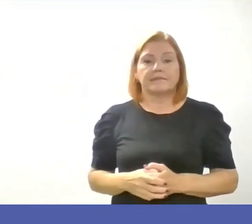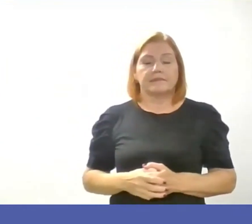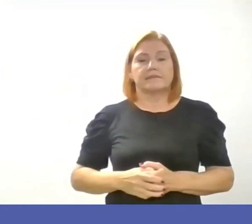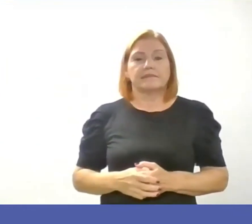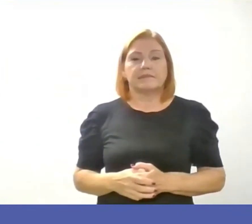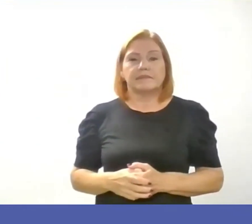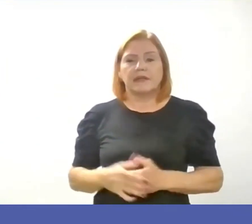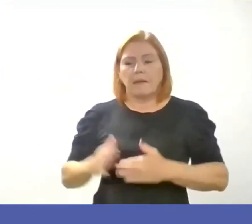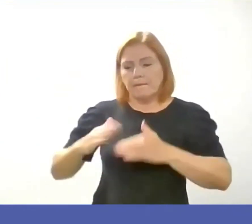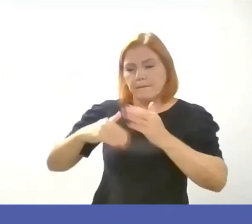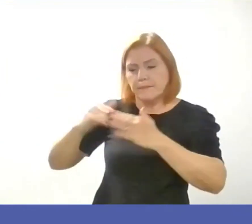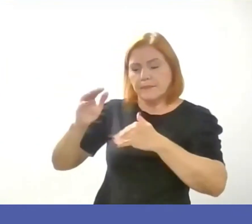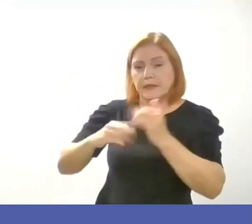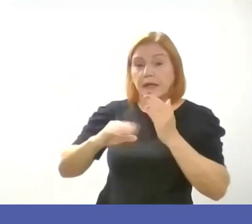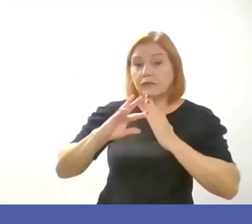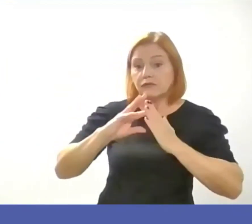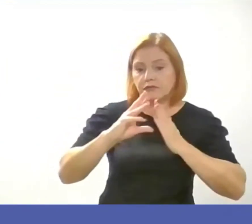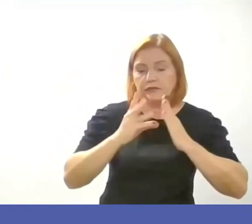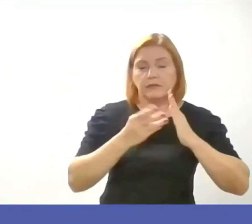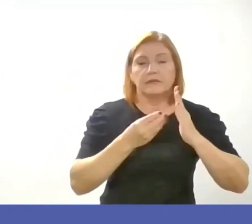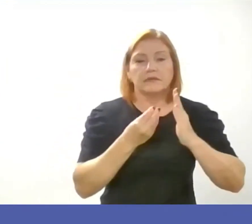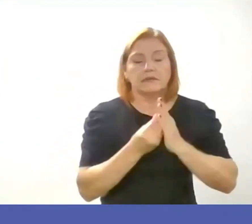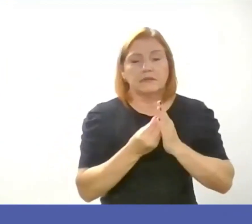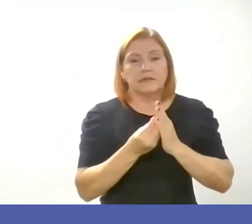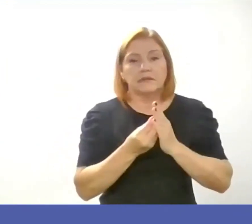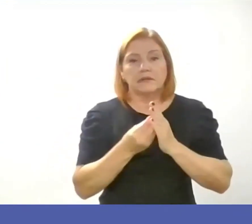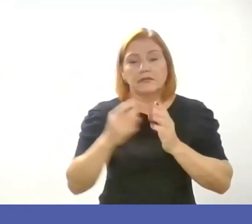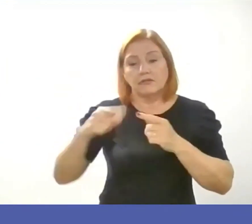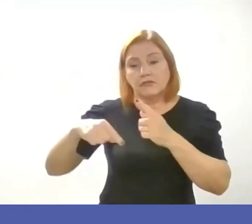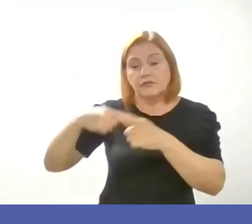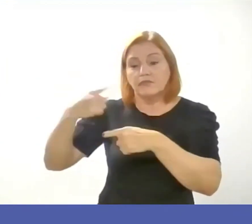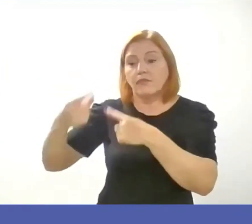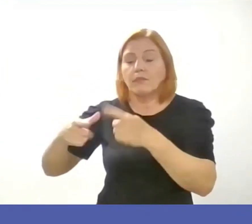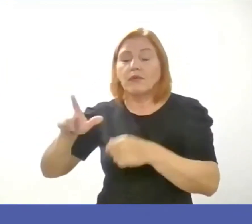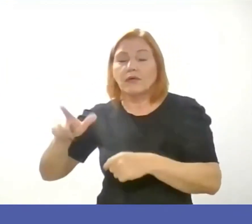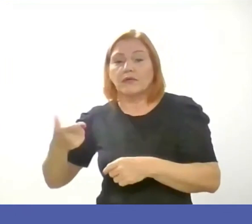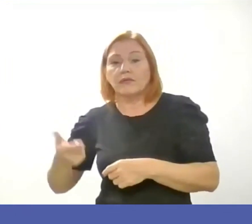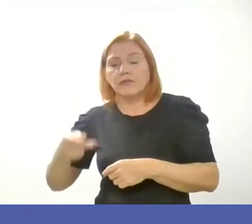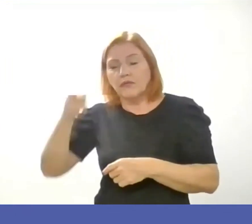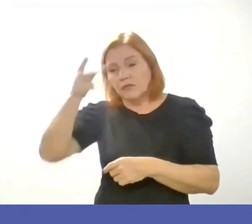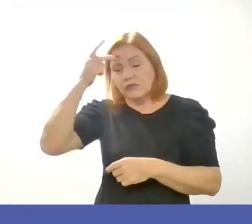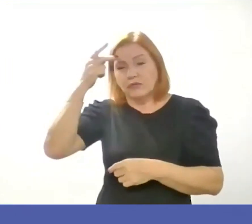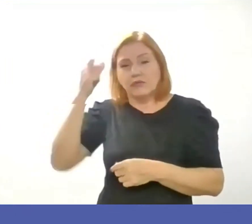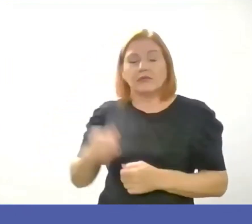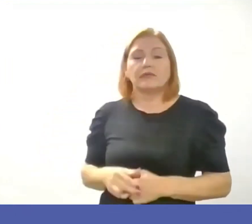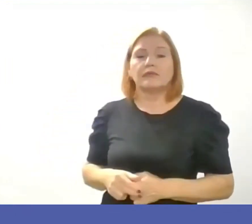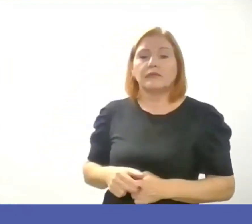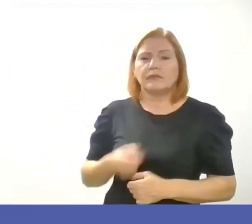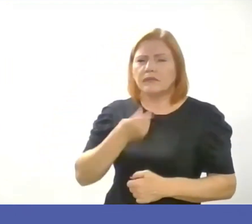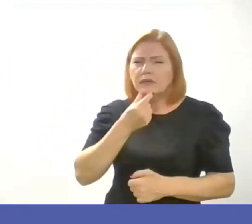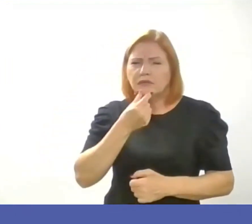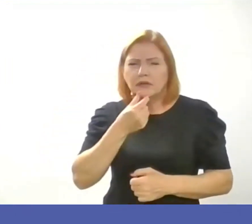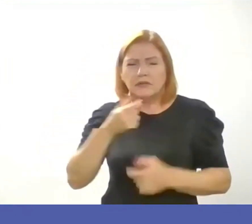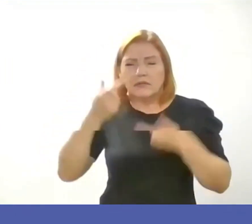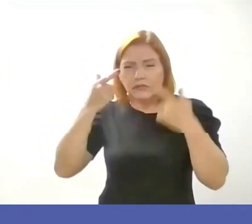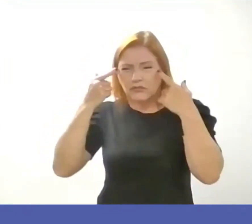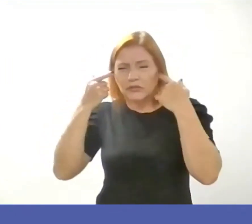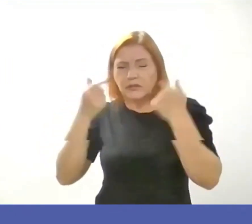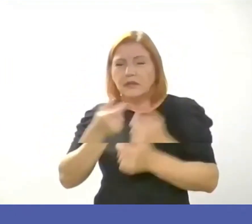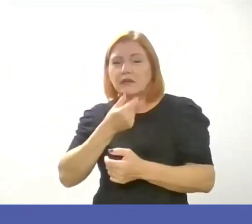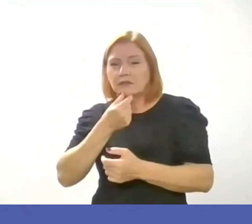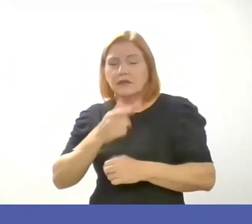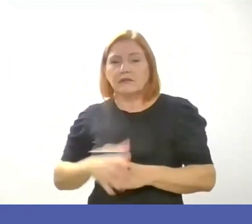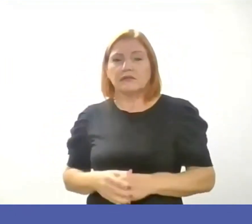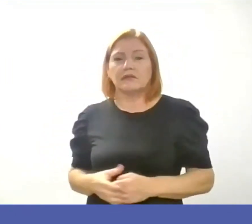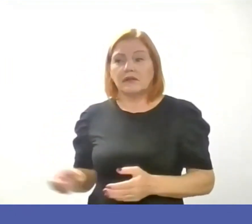Senhor levantou o irmão Witness Lee e eles nos trouxeram,